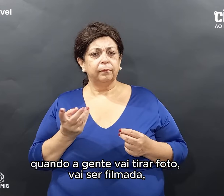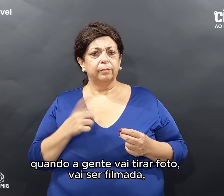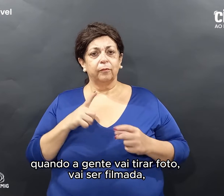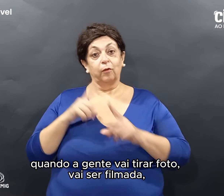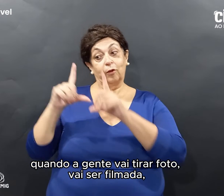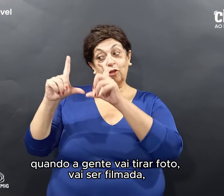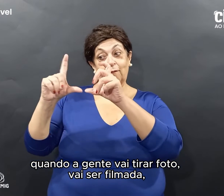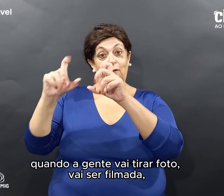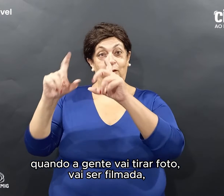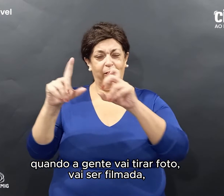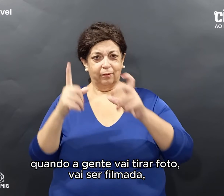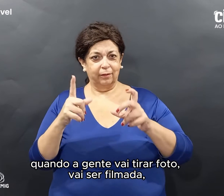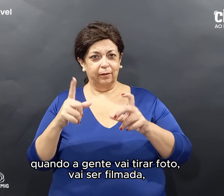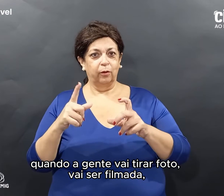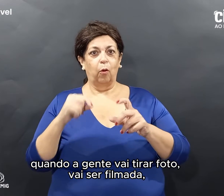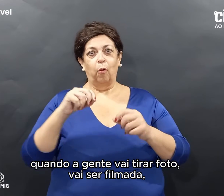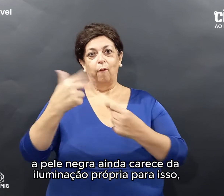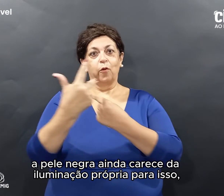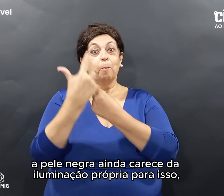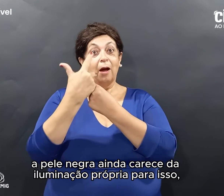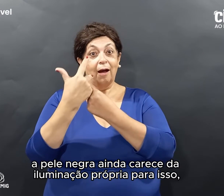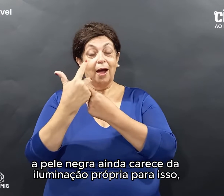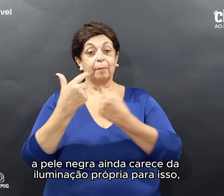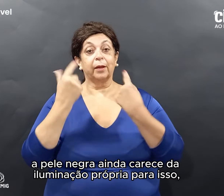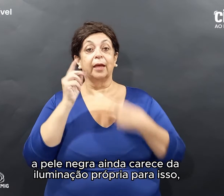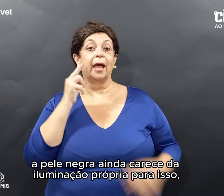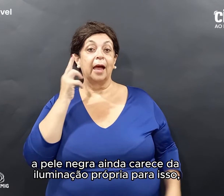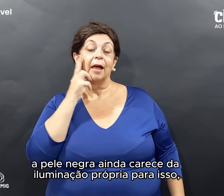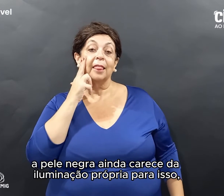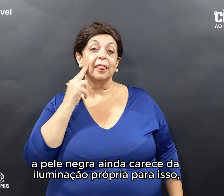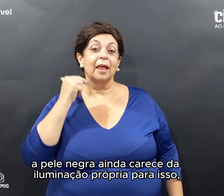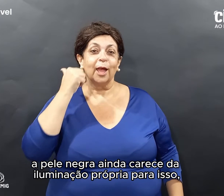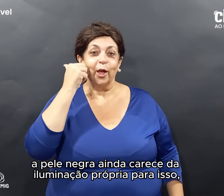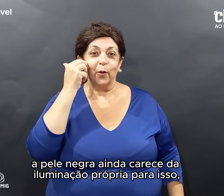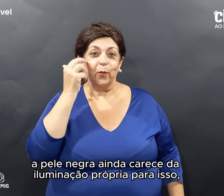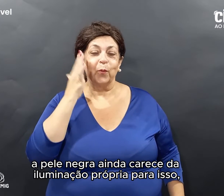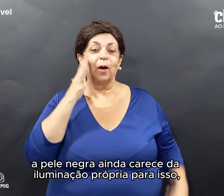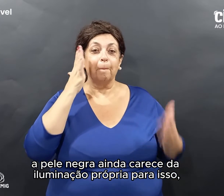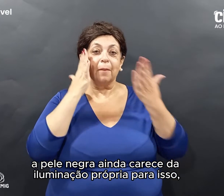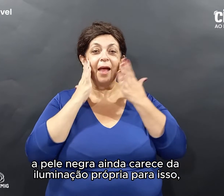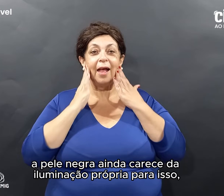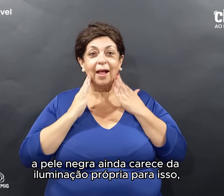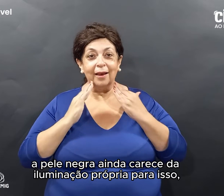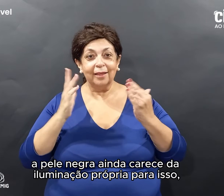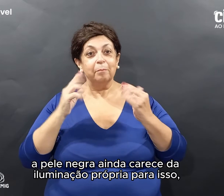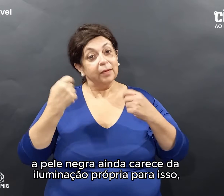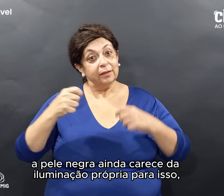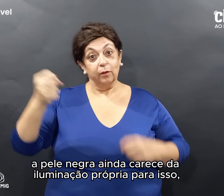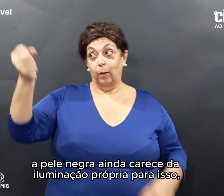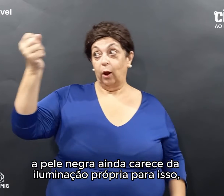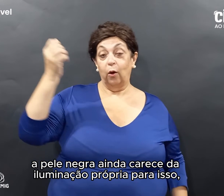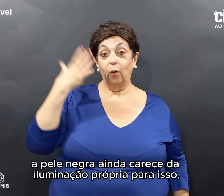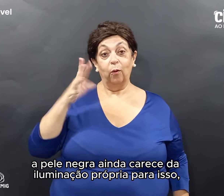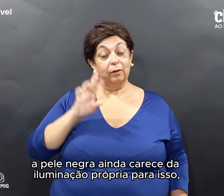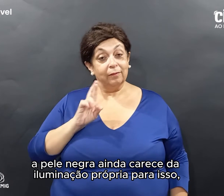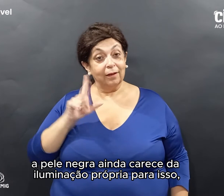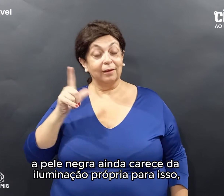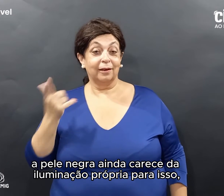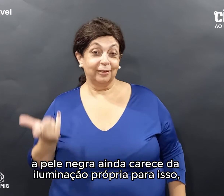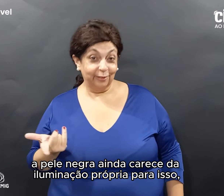tirar foto, vai ser filmada, a pele negra ainda carece, né,